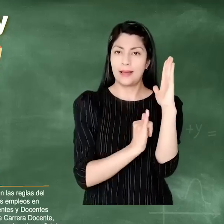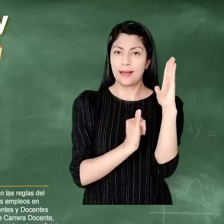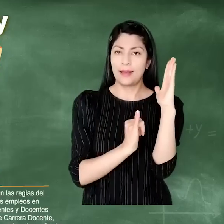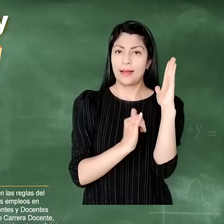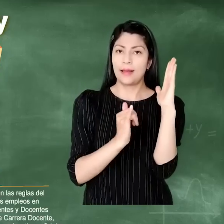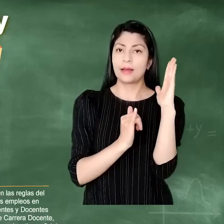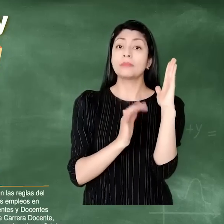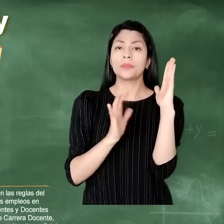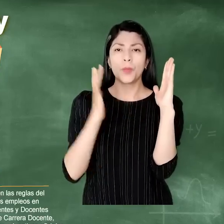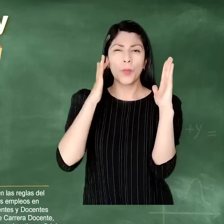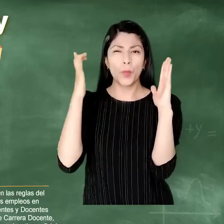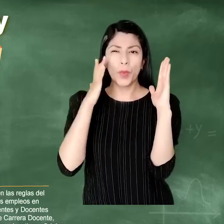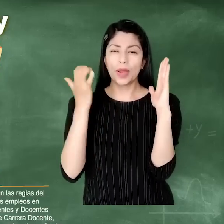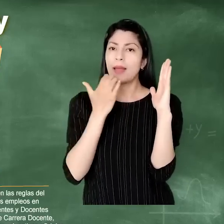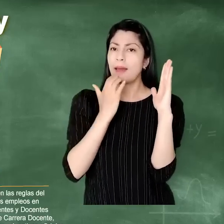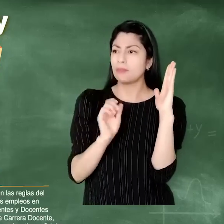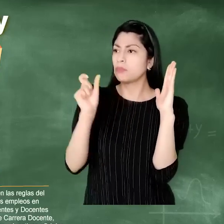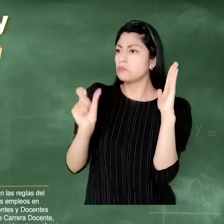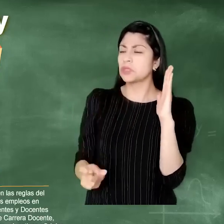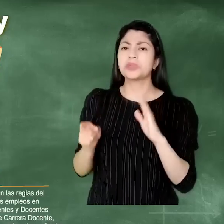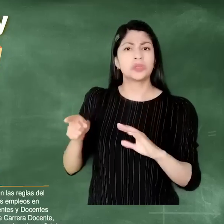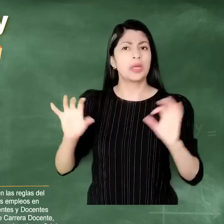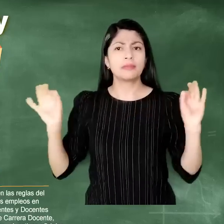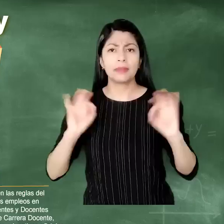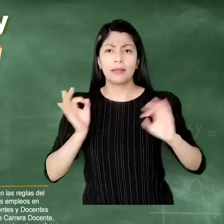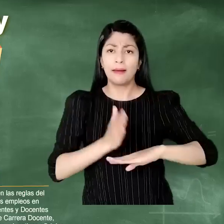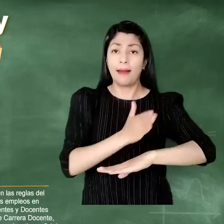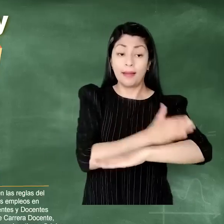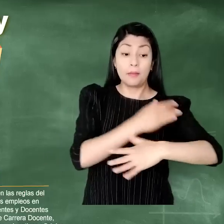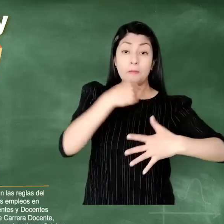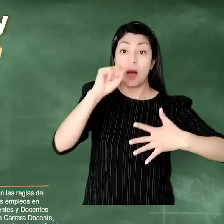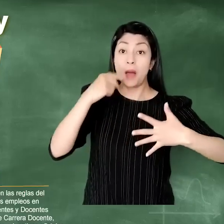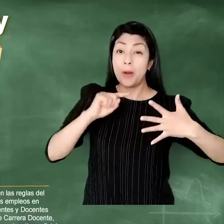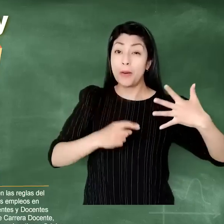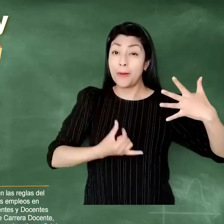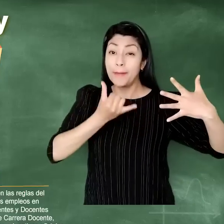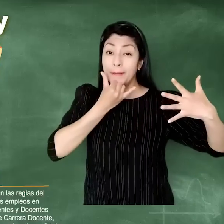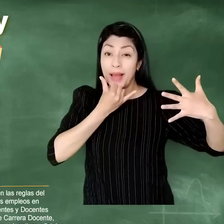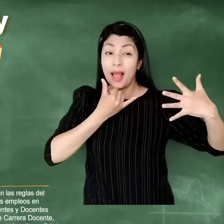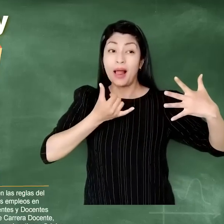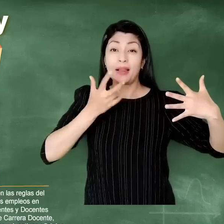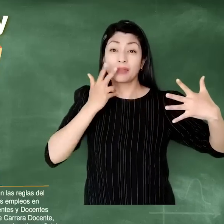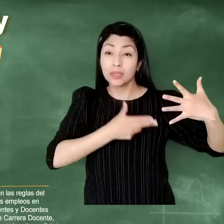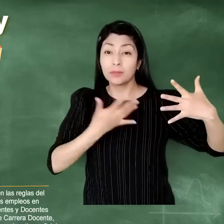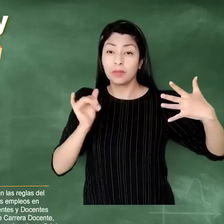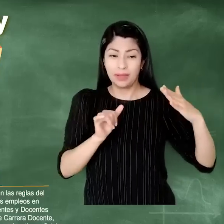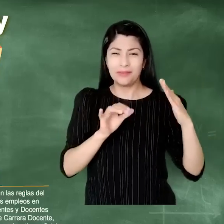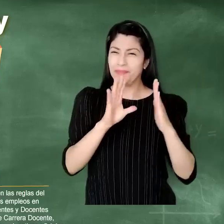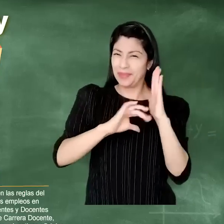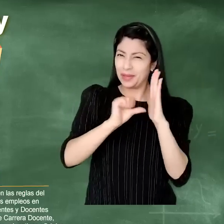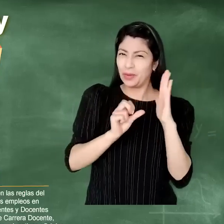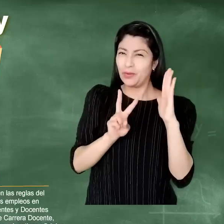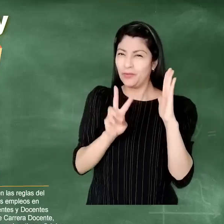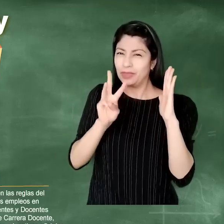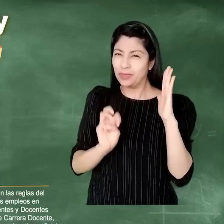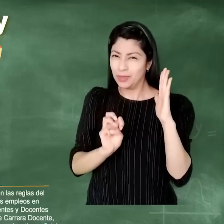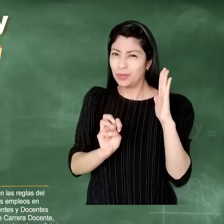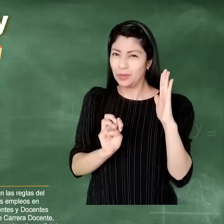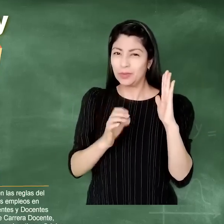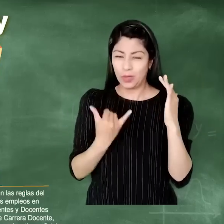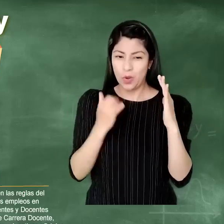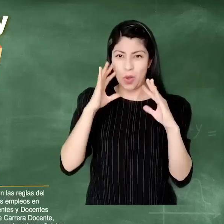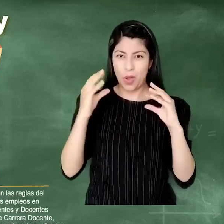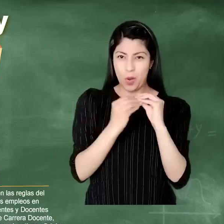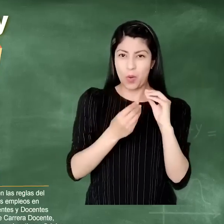de elegibles se produce cuando no se encuentra inmerso en alguna de las causales o situaciones previstas en el artículo 28